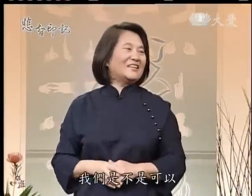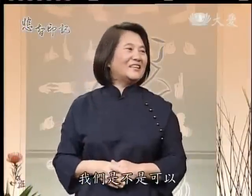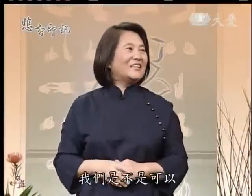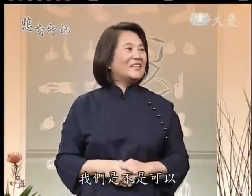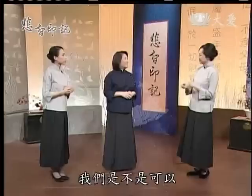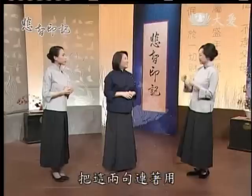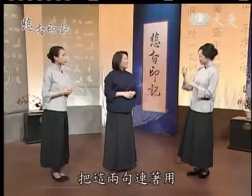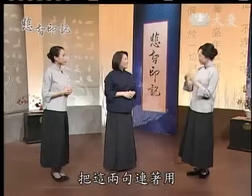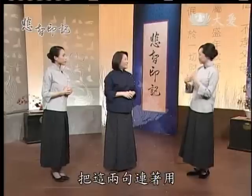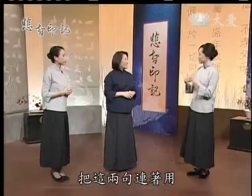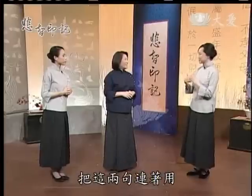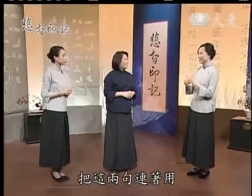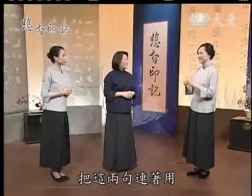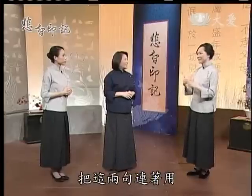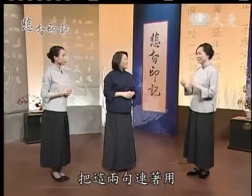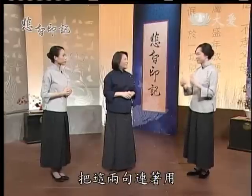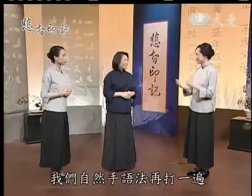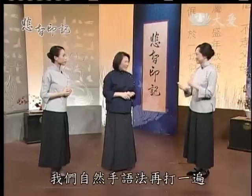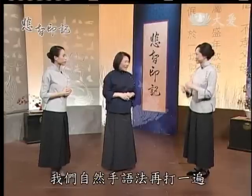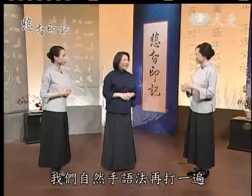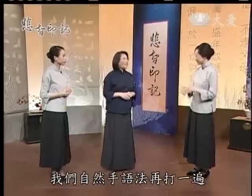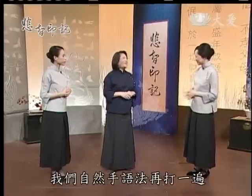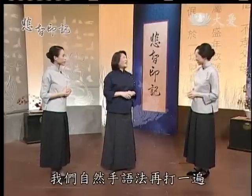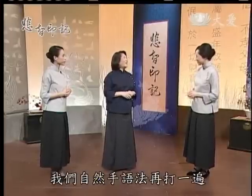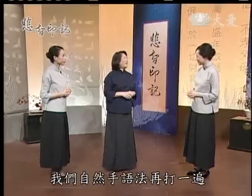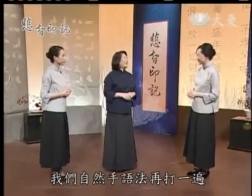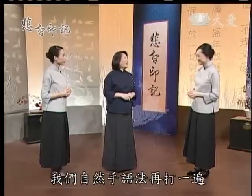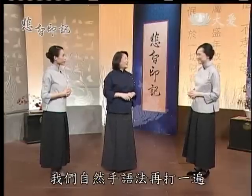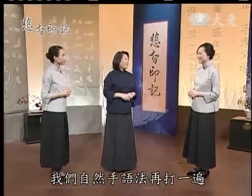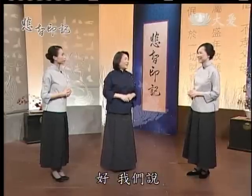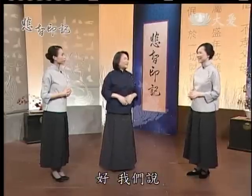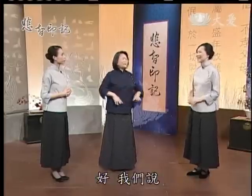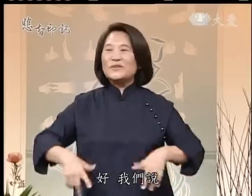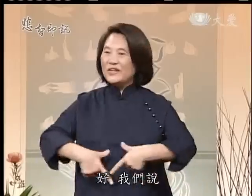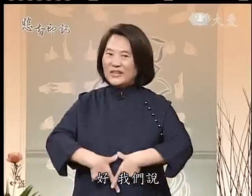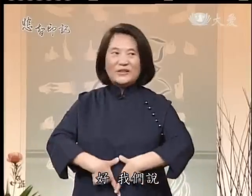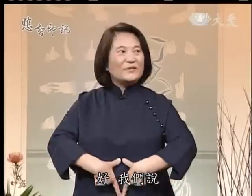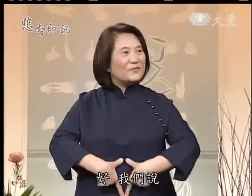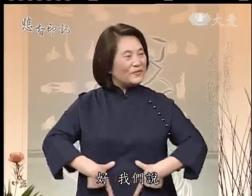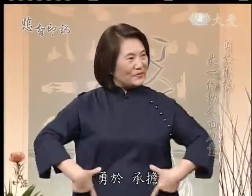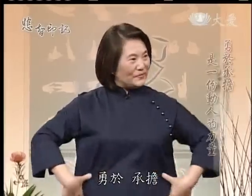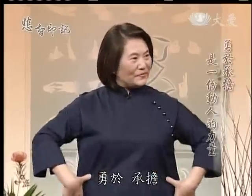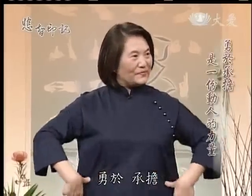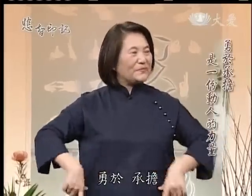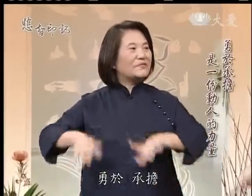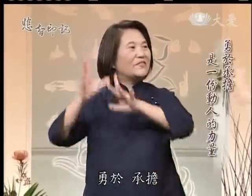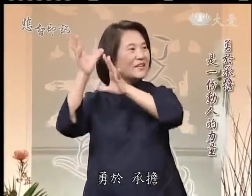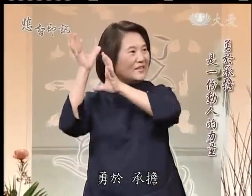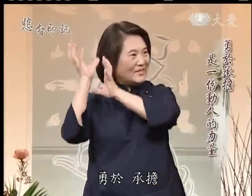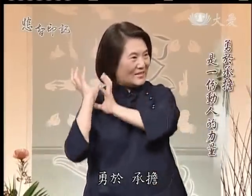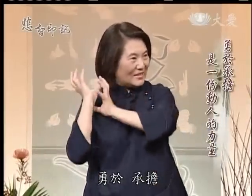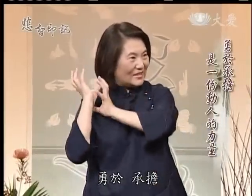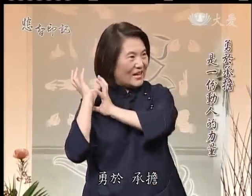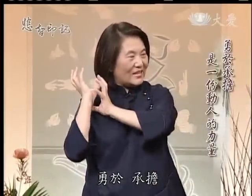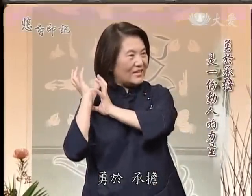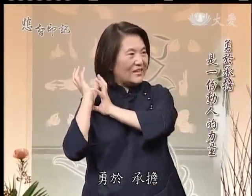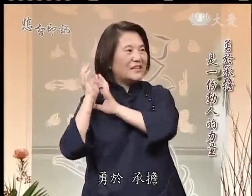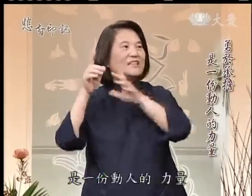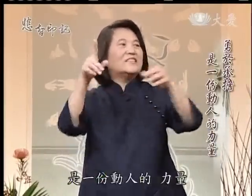我们是不是可以把这两句连着用我们自然手语法再打一遍？ 好，说 勇于承担是